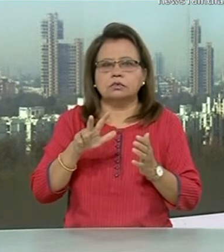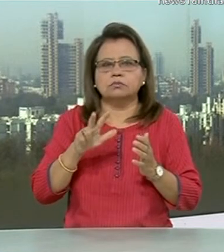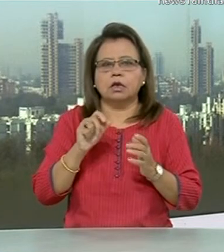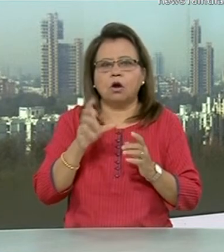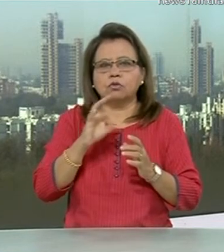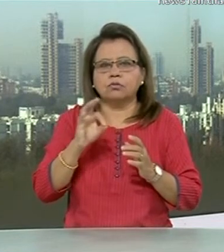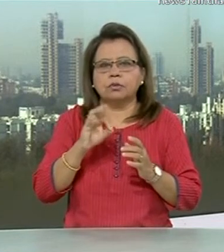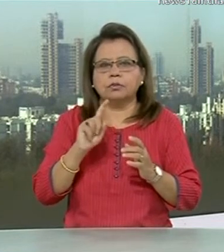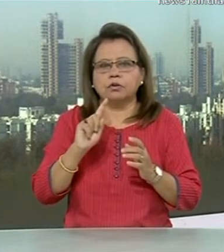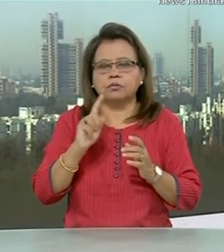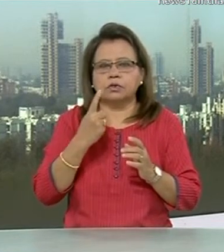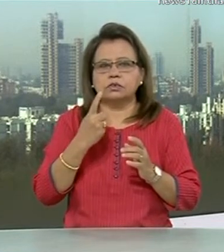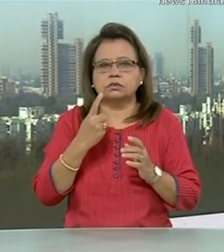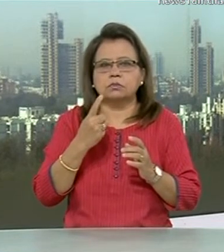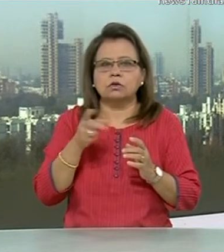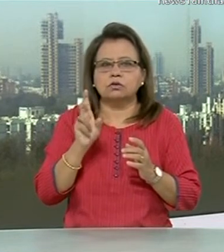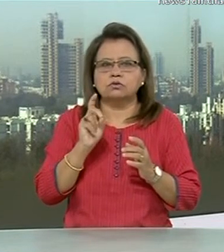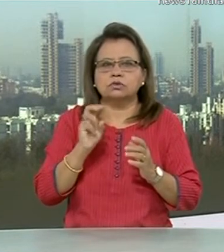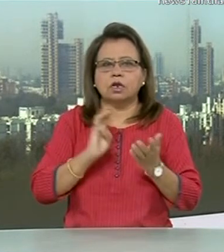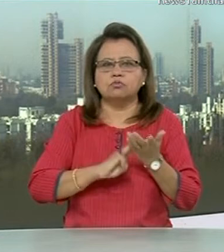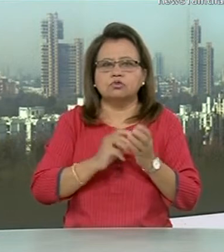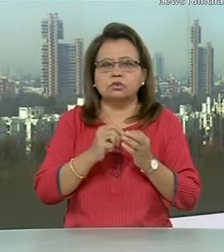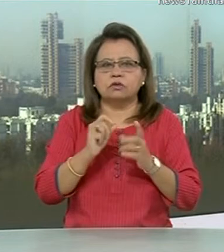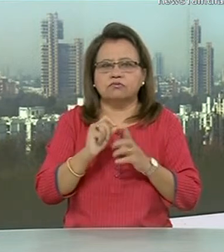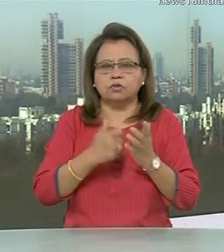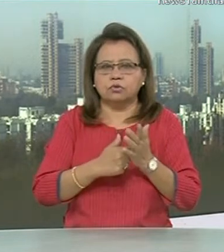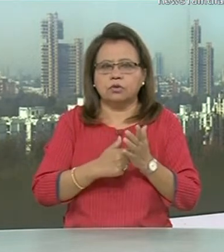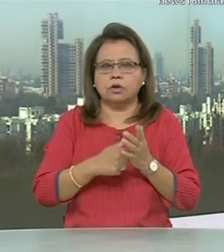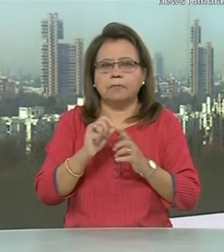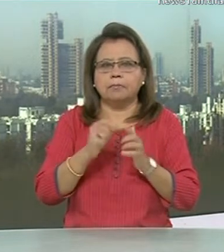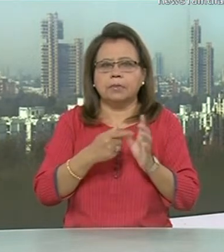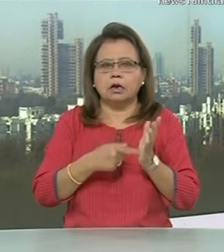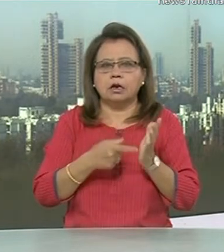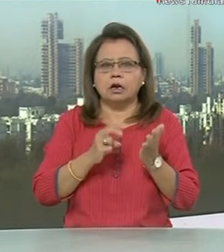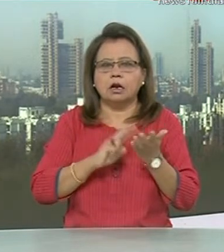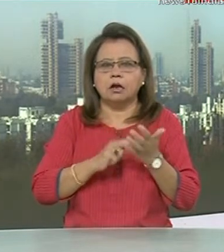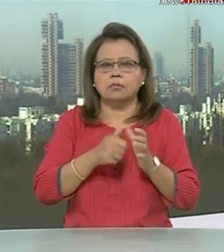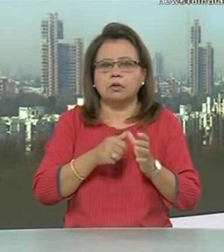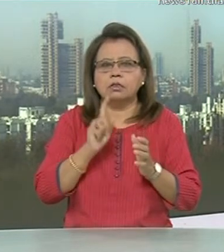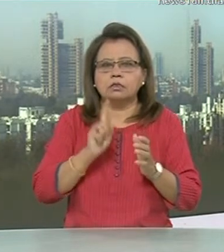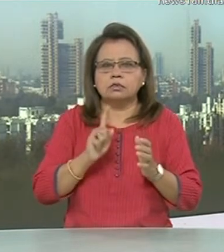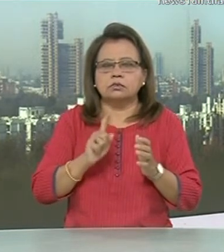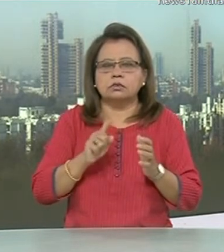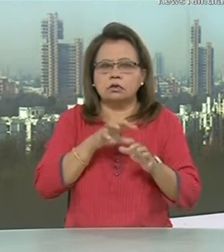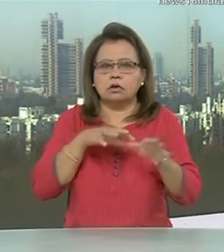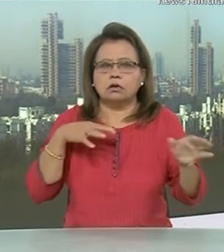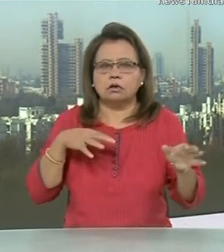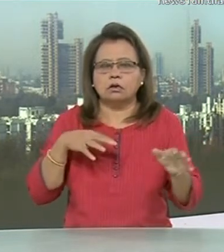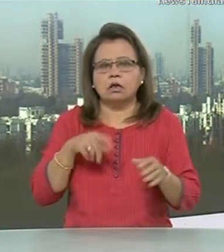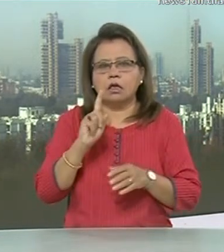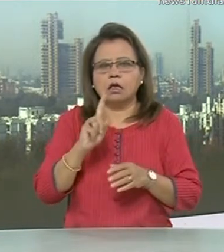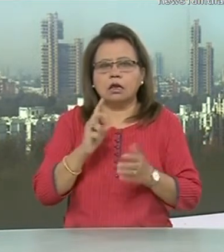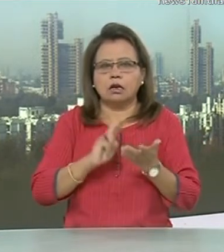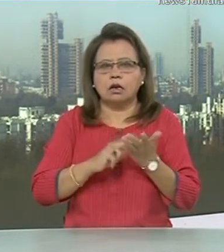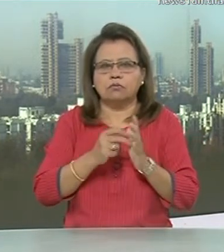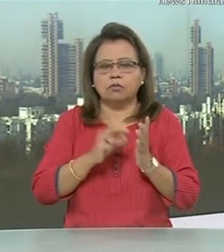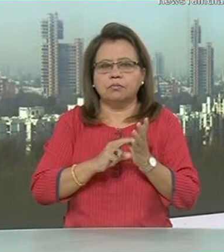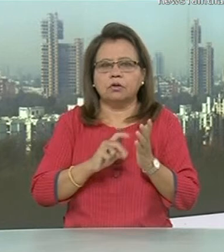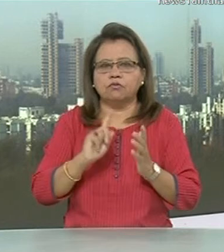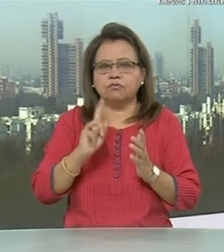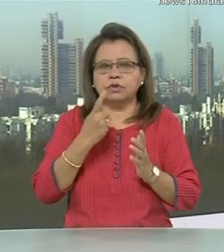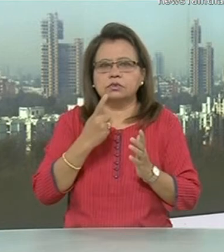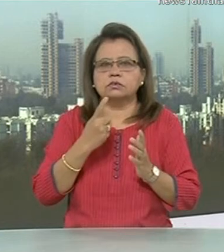में दूसरी मुजफ्फरपुर और पटना में रैली करेंगे फिर एक नवंबर को पीएम मोदी की पहली रैली